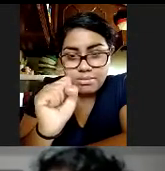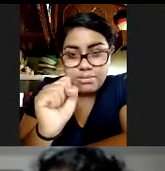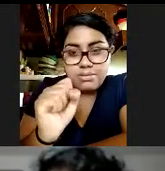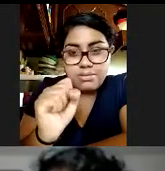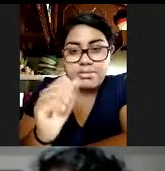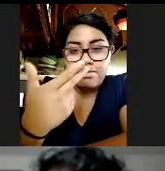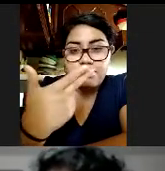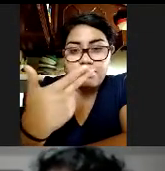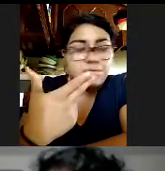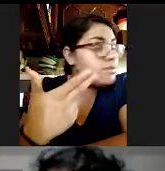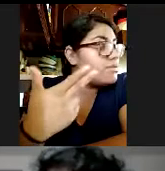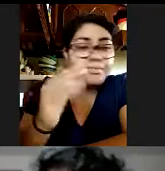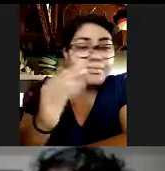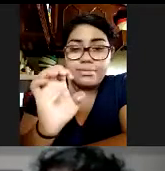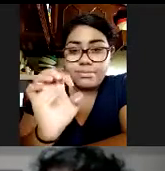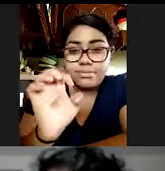Ay.